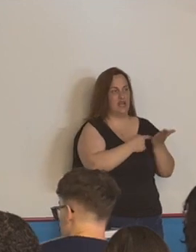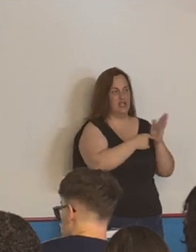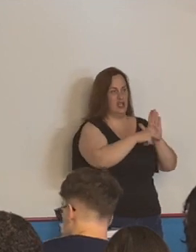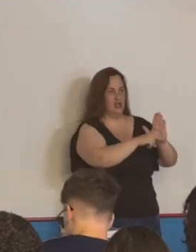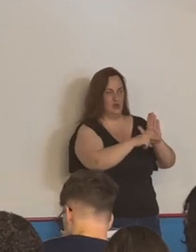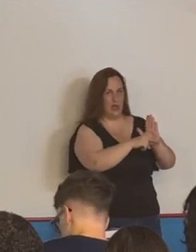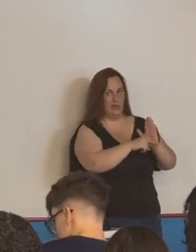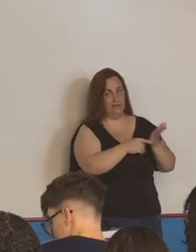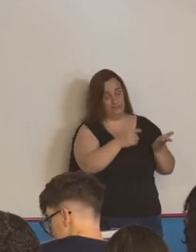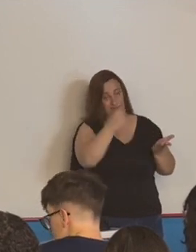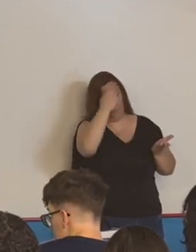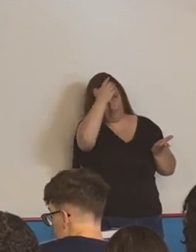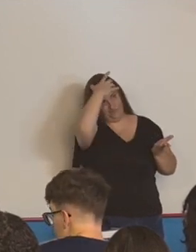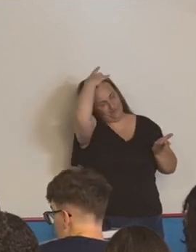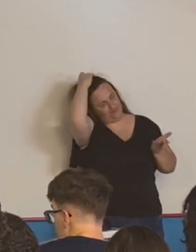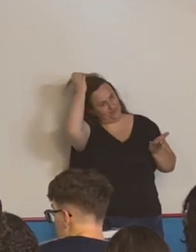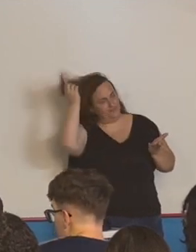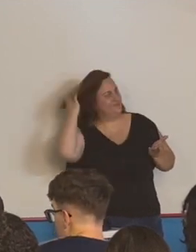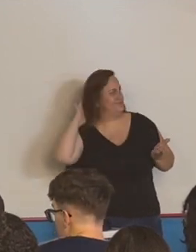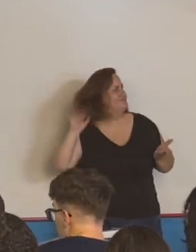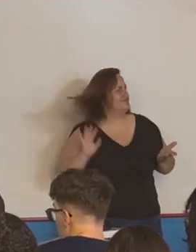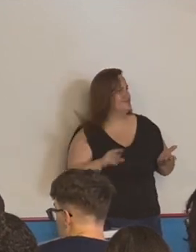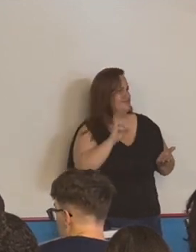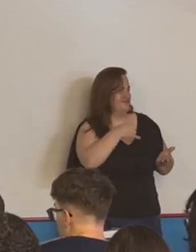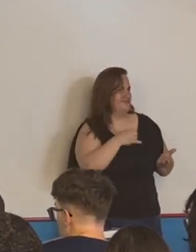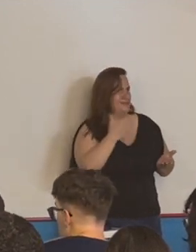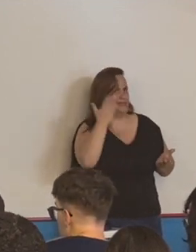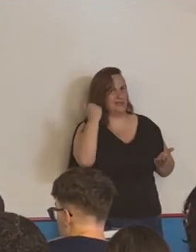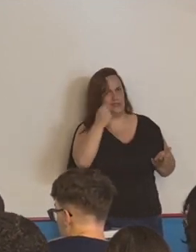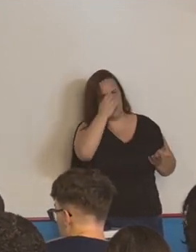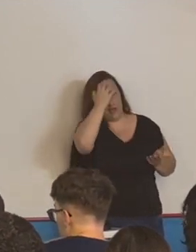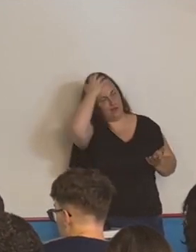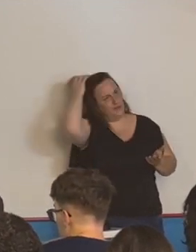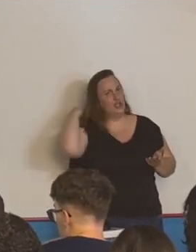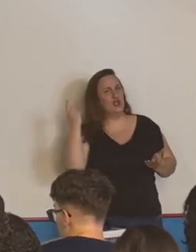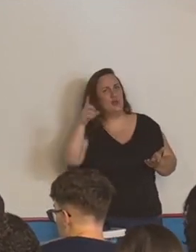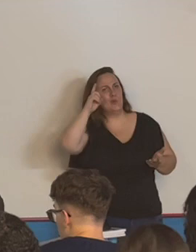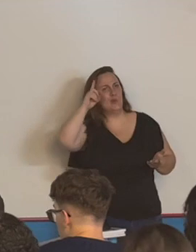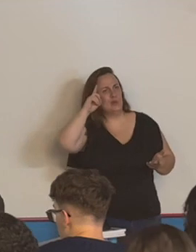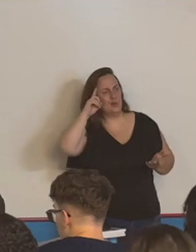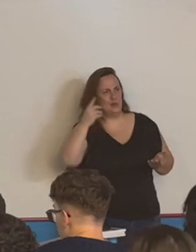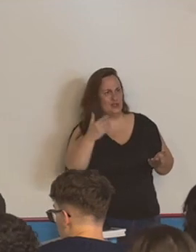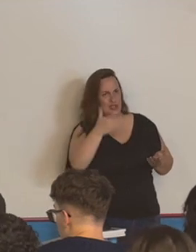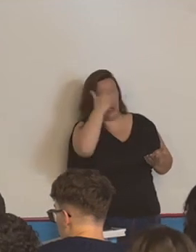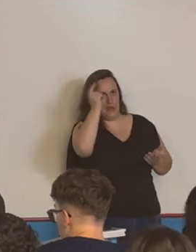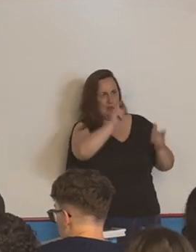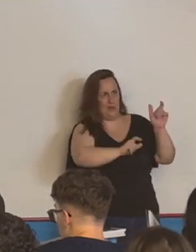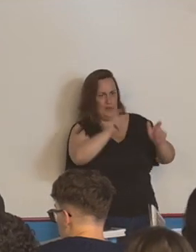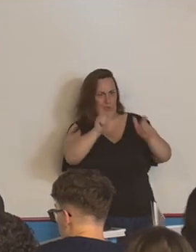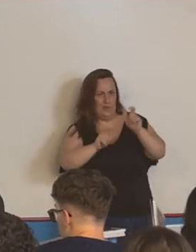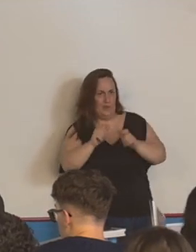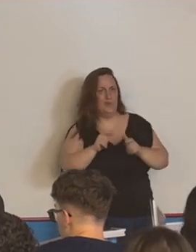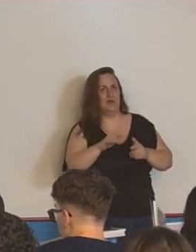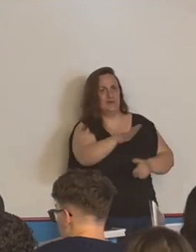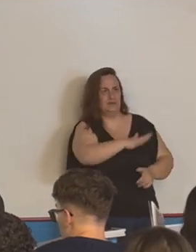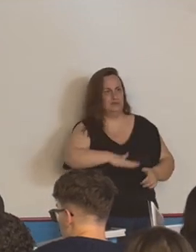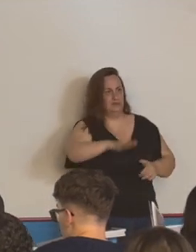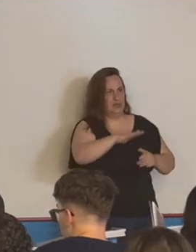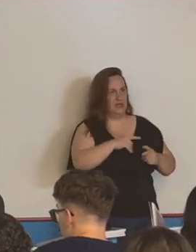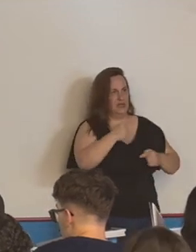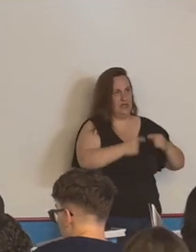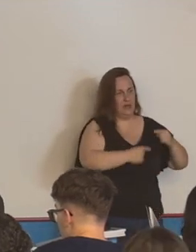deveria estar fazendo, né? É óbvio, né? A gente vive isso diariamente, né? Políticos e pessoas da